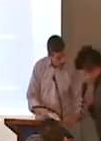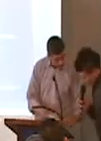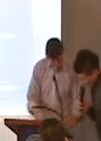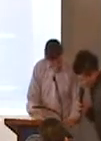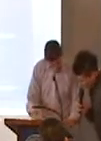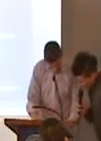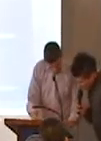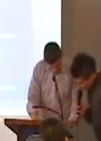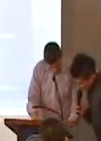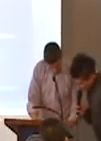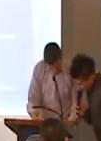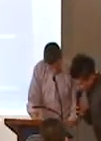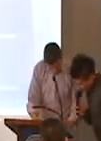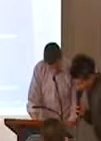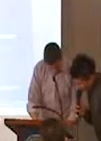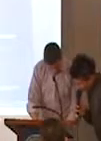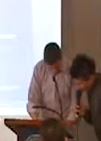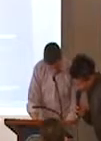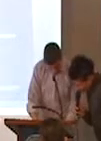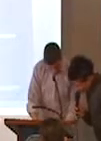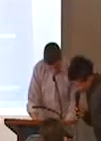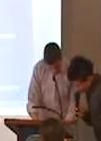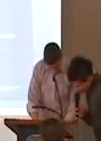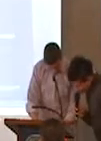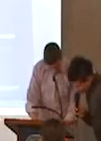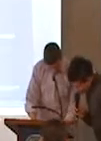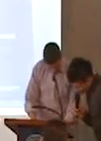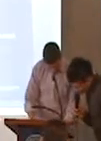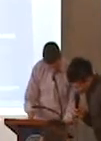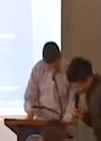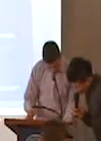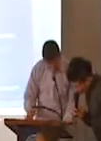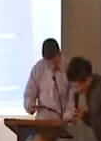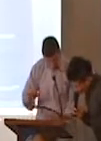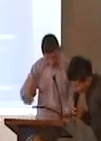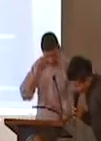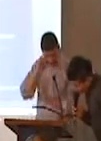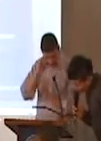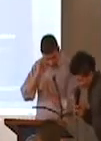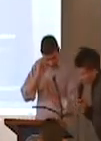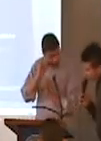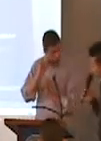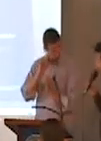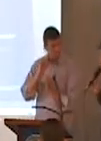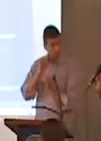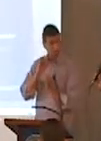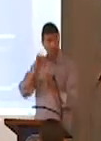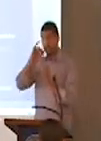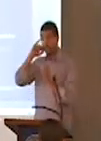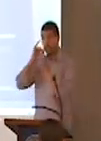vamos con la licenciada Mabel Garzón, licenciada en